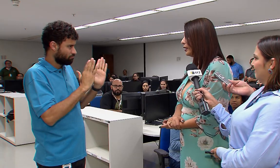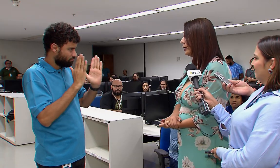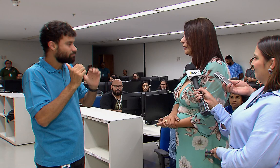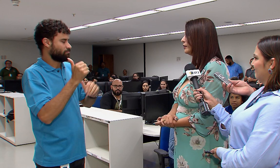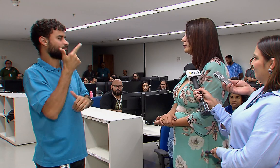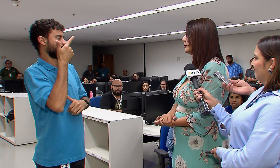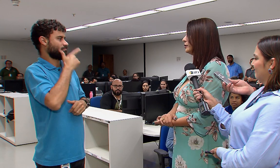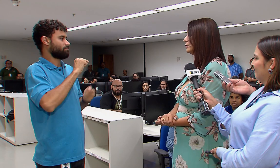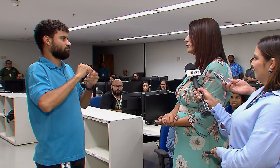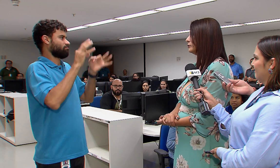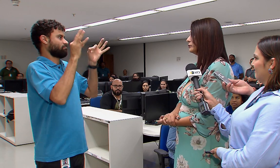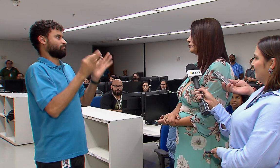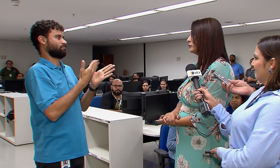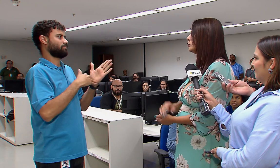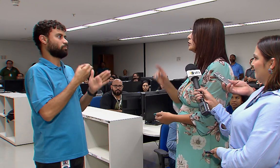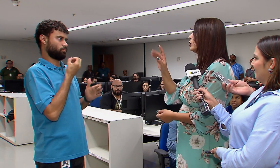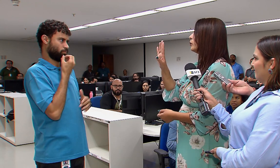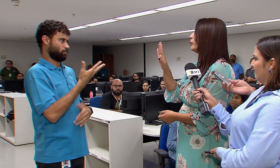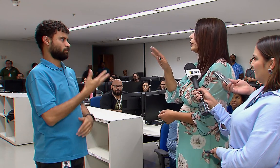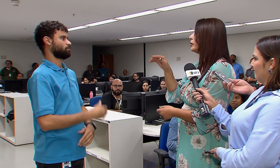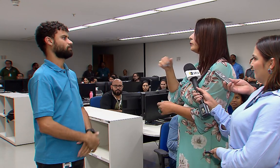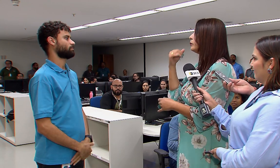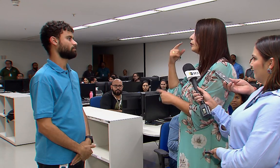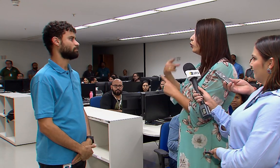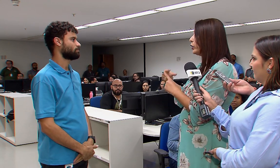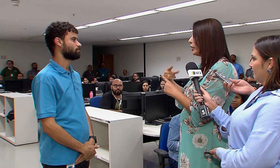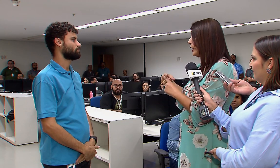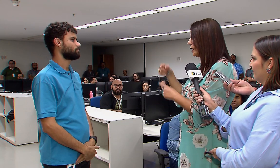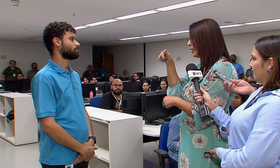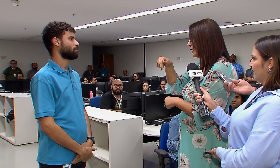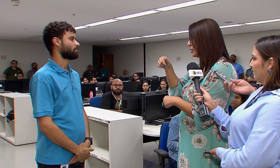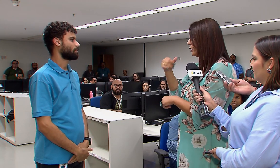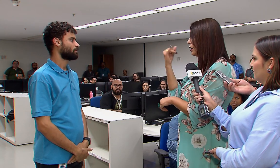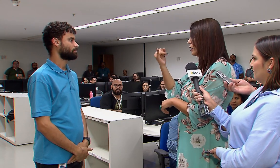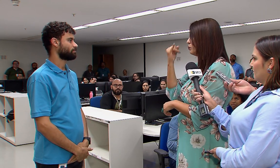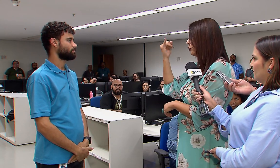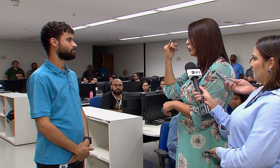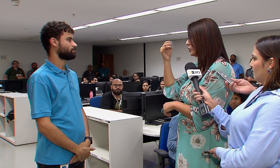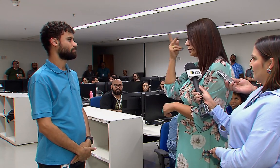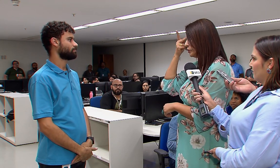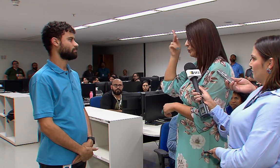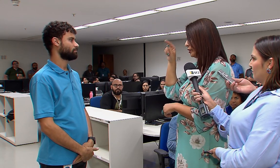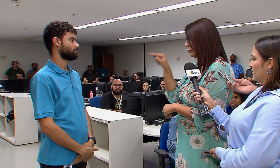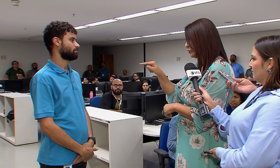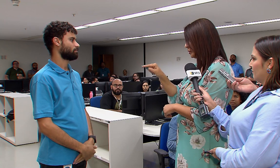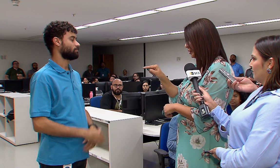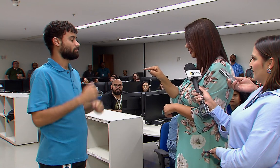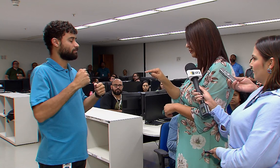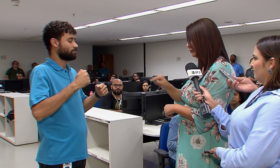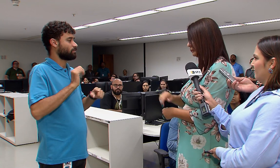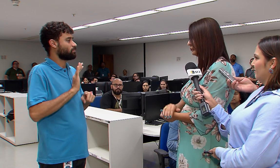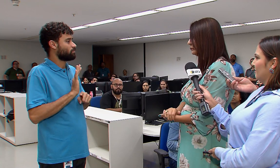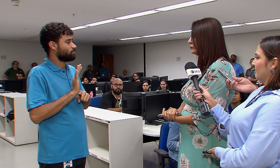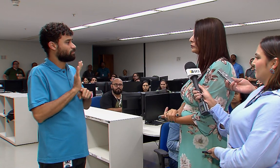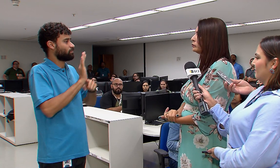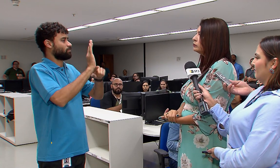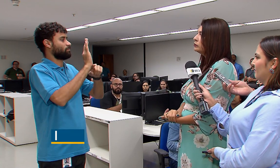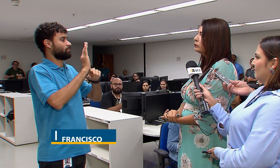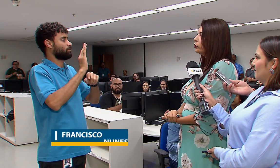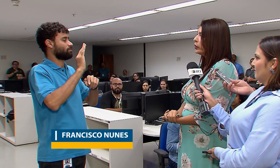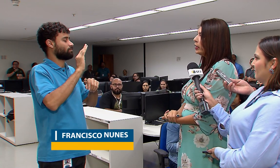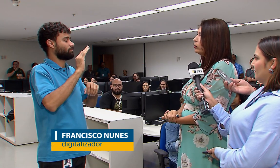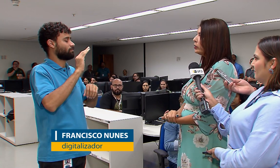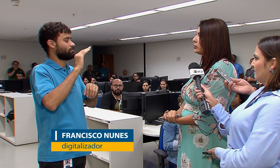há 12 anos no STJ e conta que a oportunidade de trabalhar no tribunal transformou a vida dele.